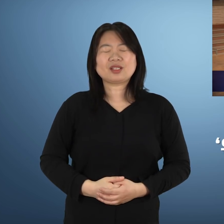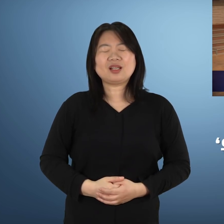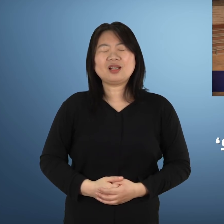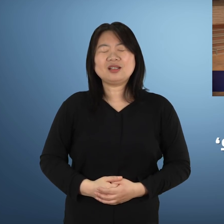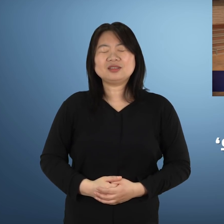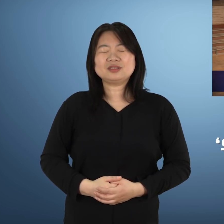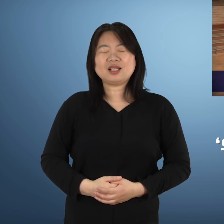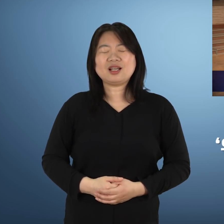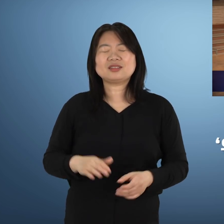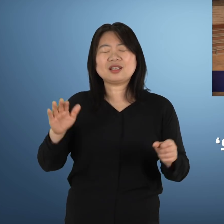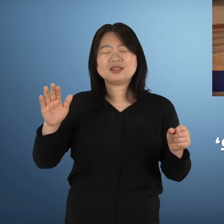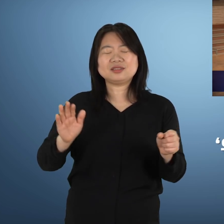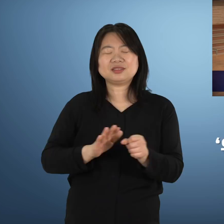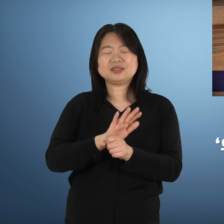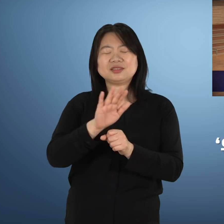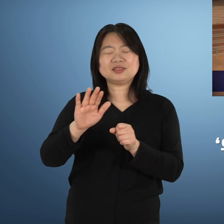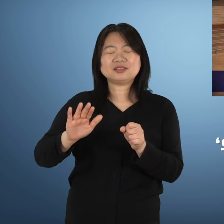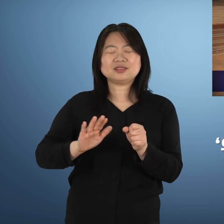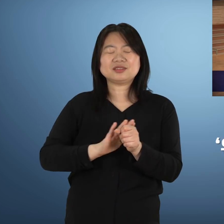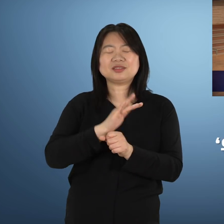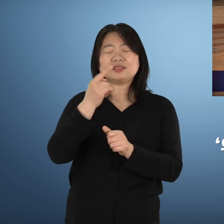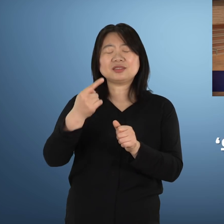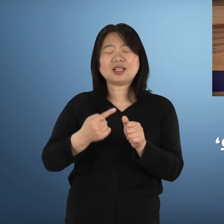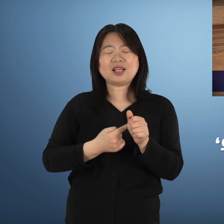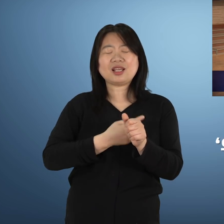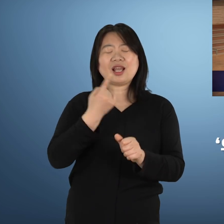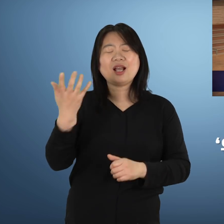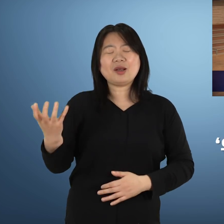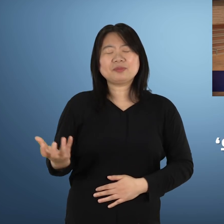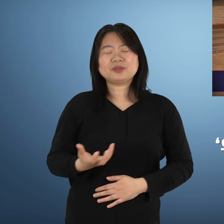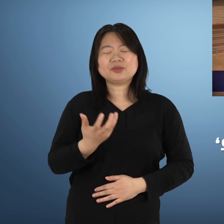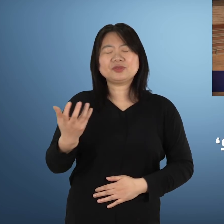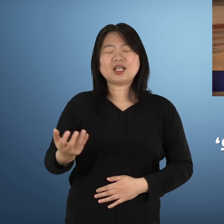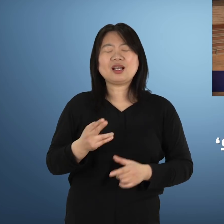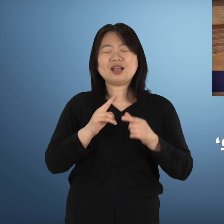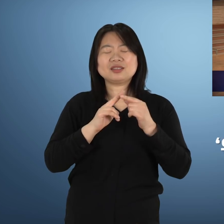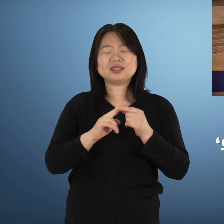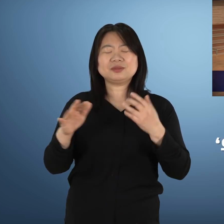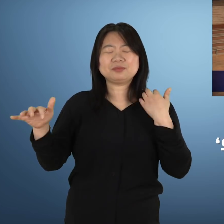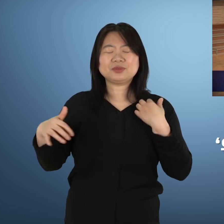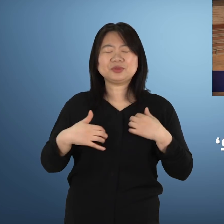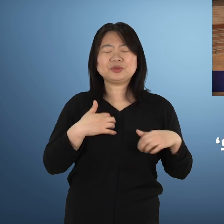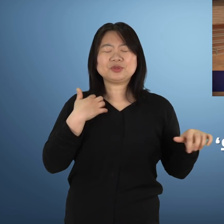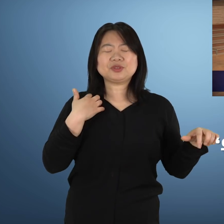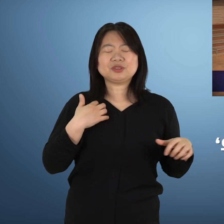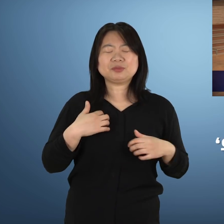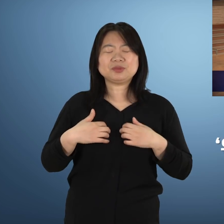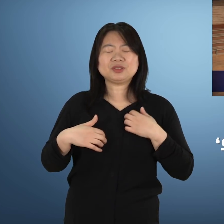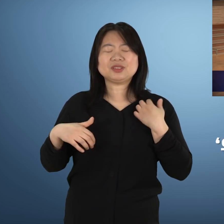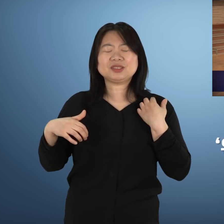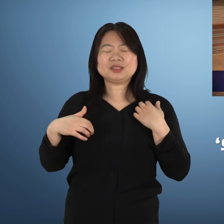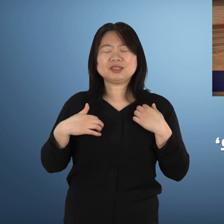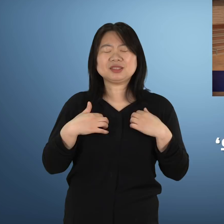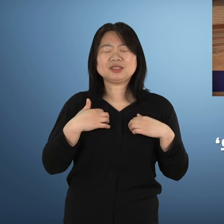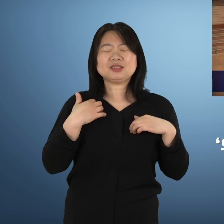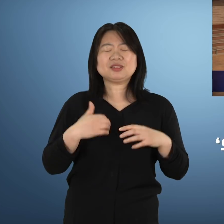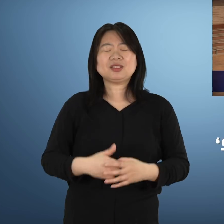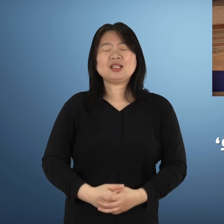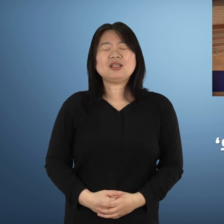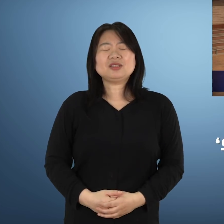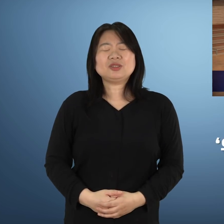주시도다 사랑스레 아픔과 기쁨을